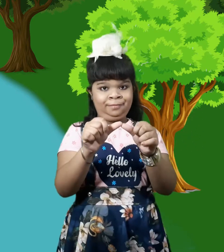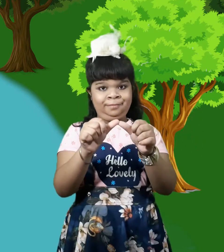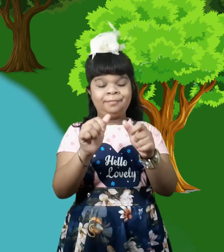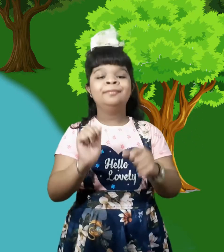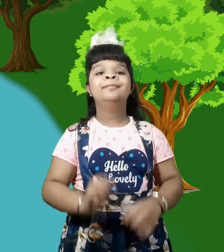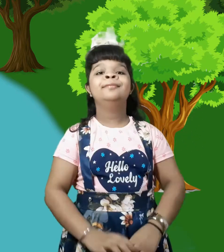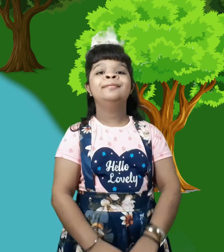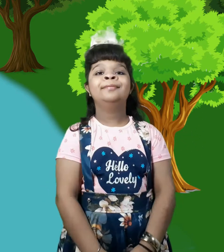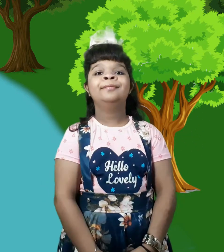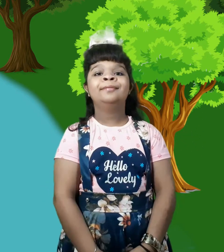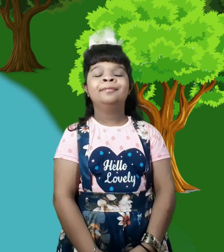SHREYA, श्रेया।